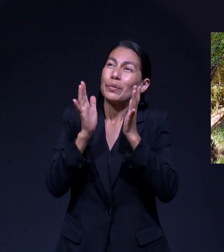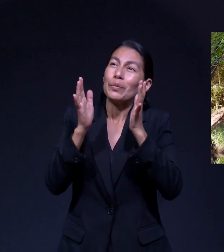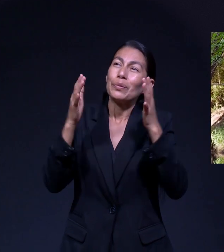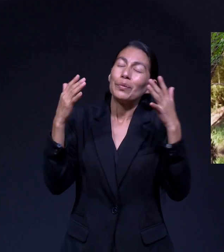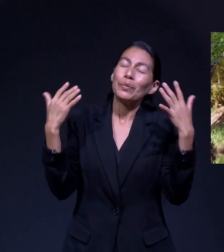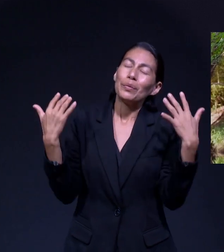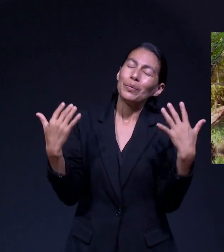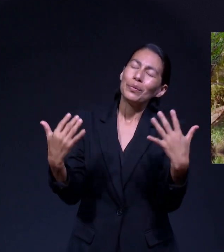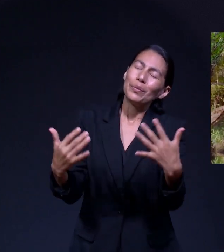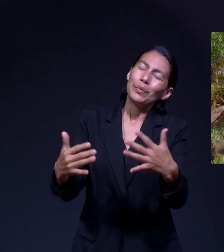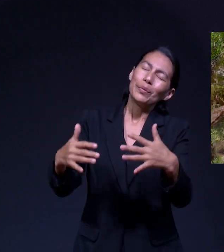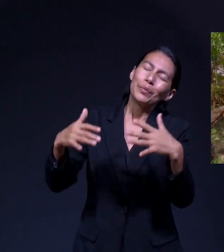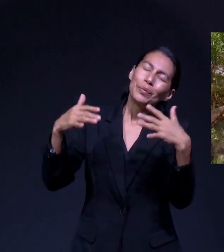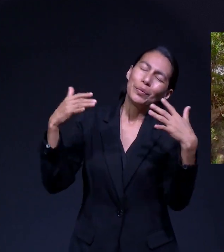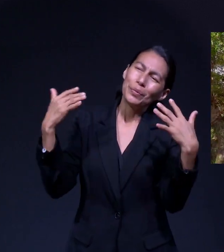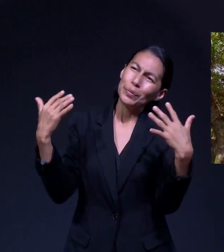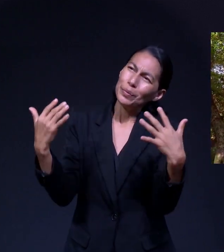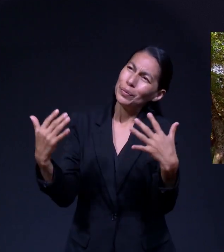pensamientos que